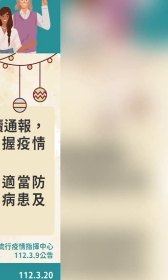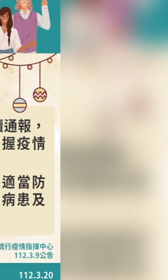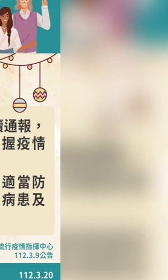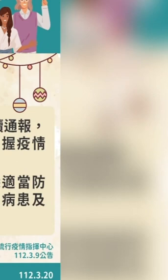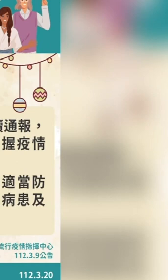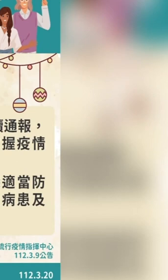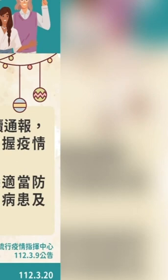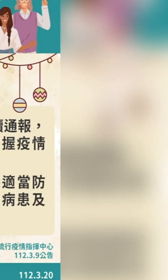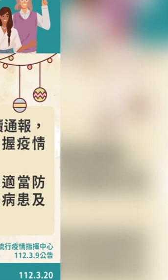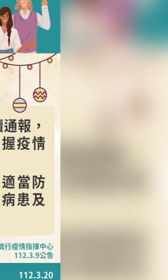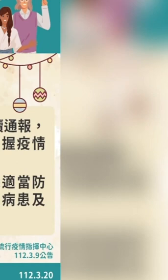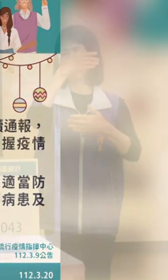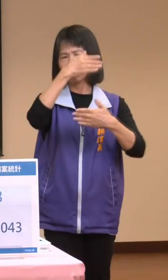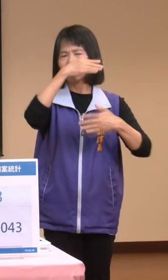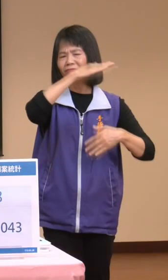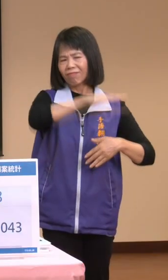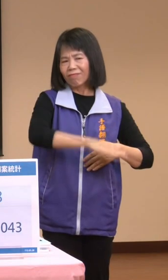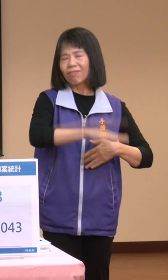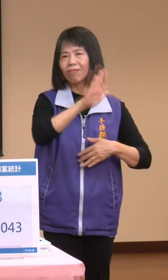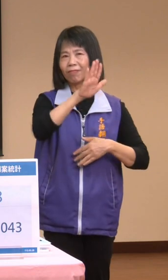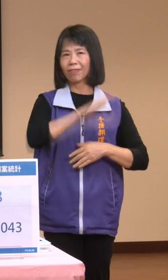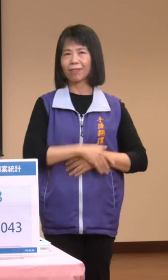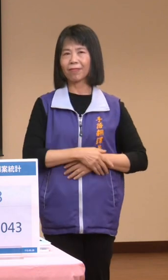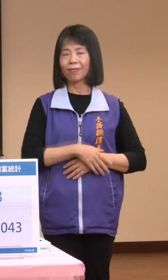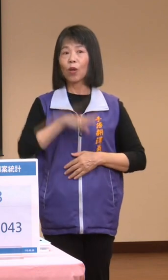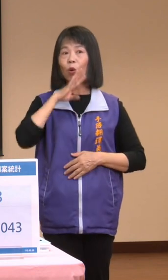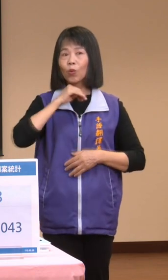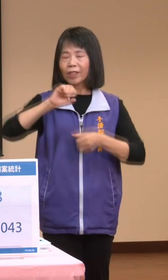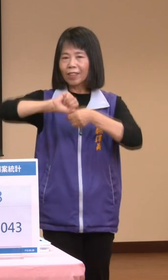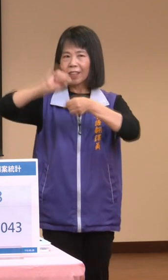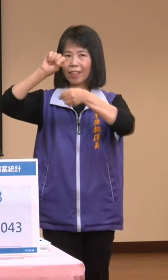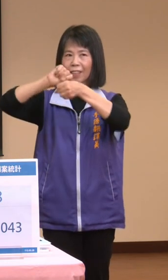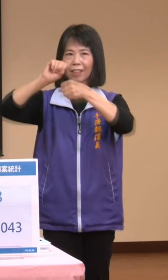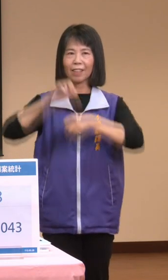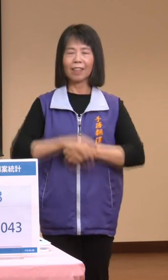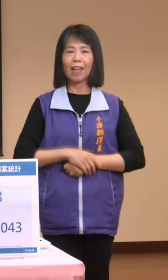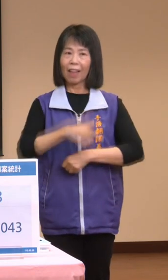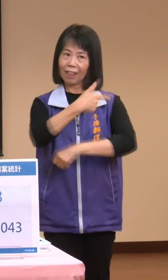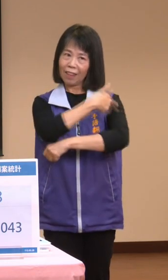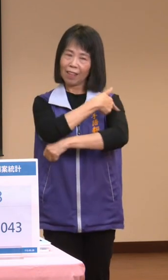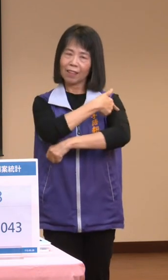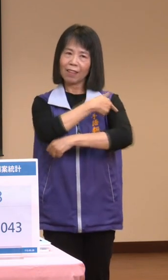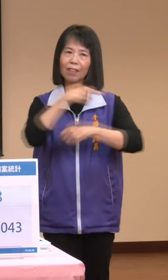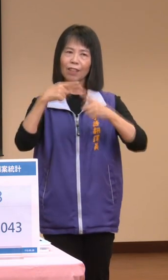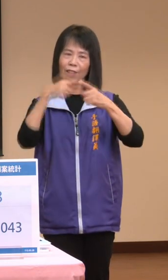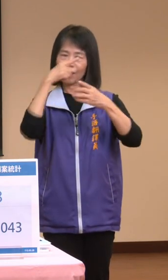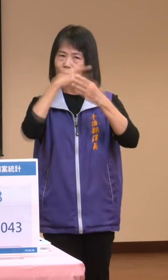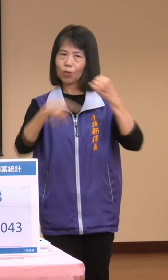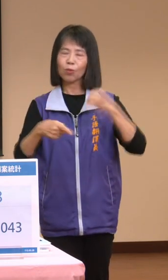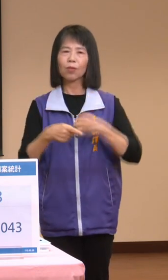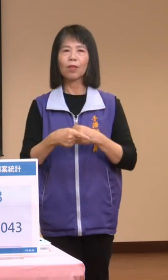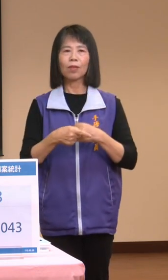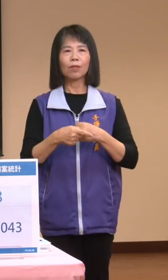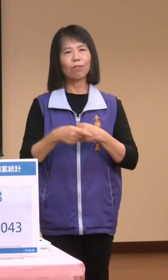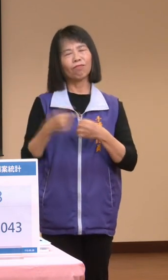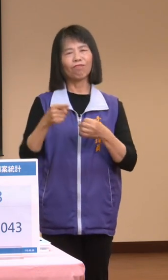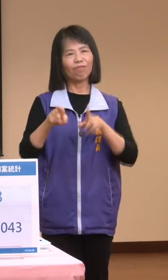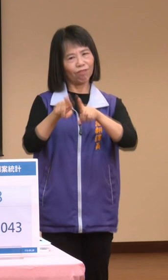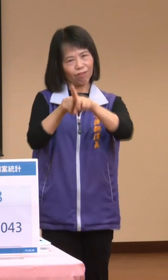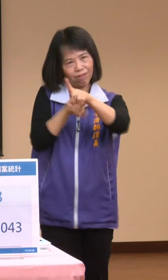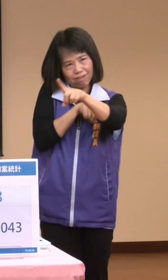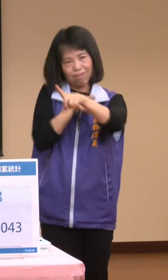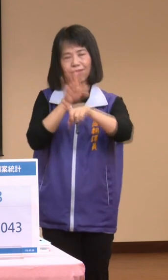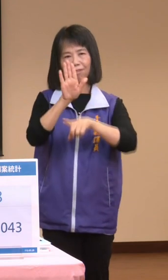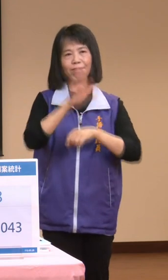所来做通报哈。那随着年龄的增加，我们的接种率跟全国比起来就有一定的差距